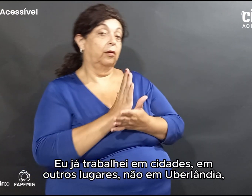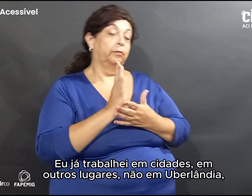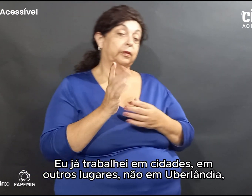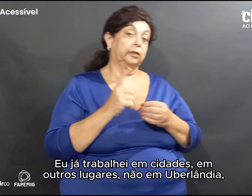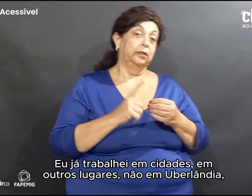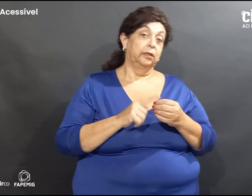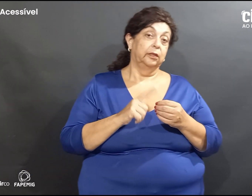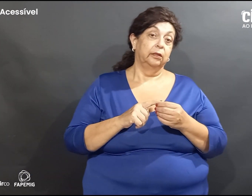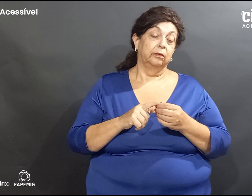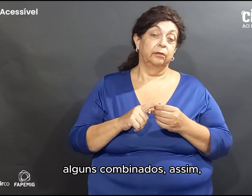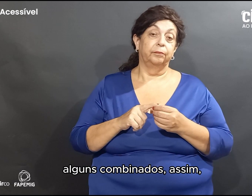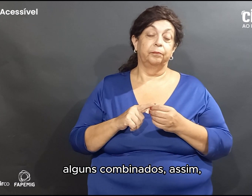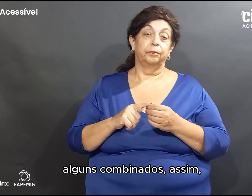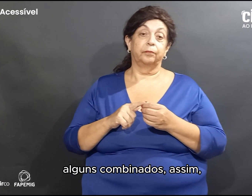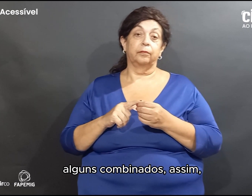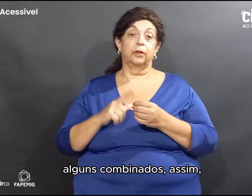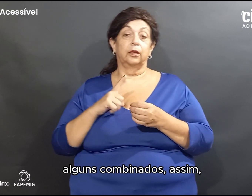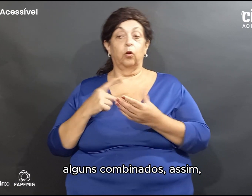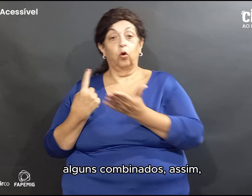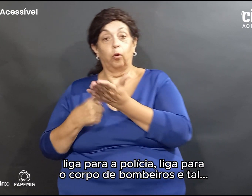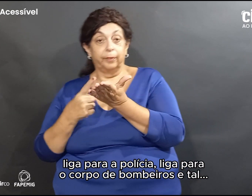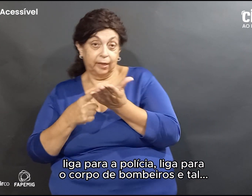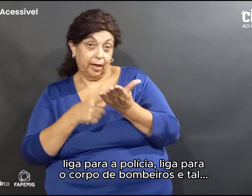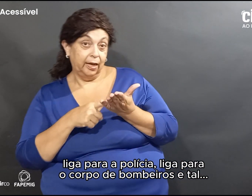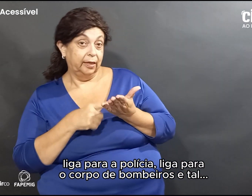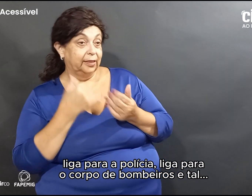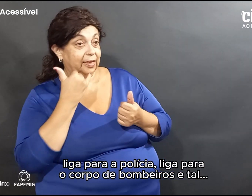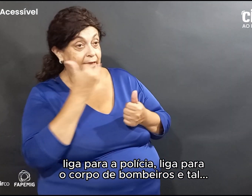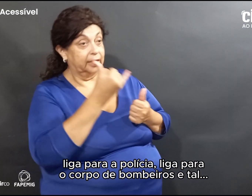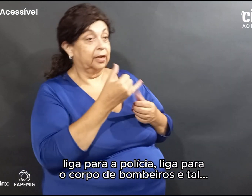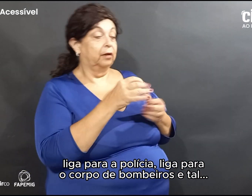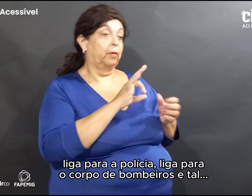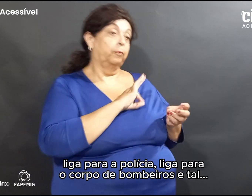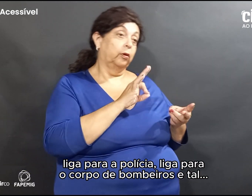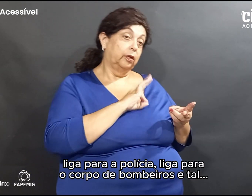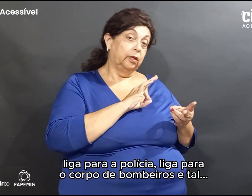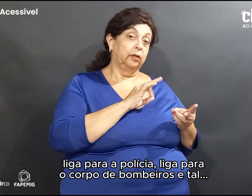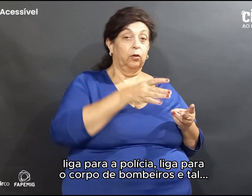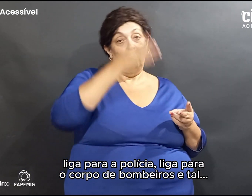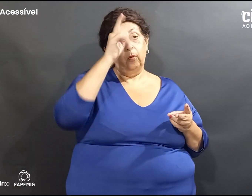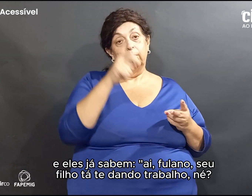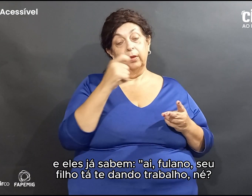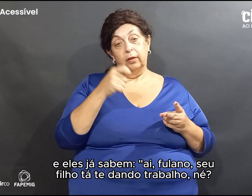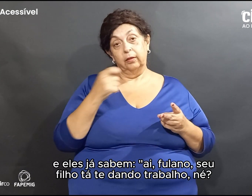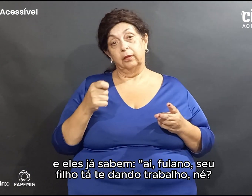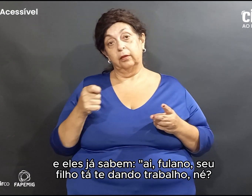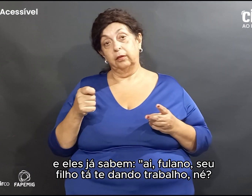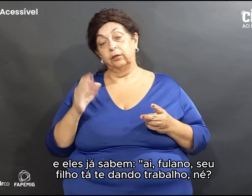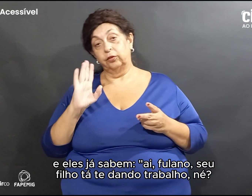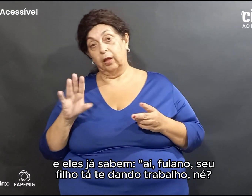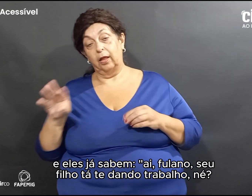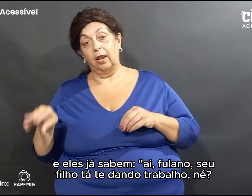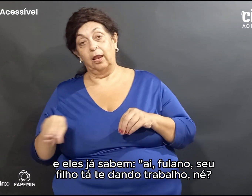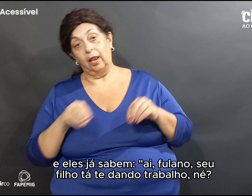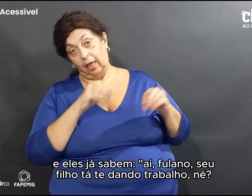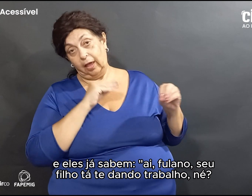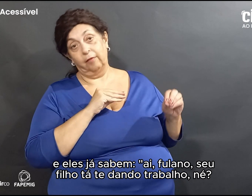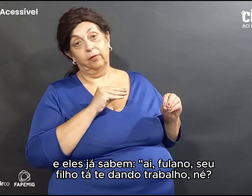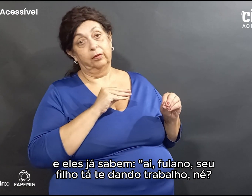Uberlândia. Alguns combinados, assim, liga para a polícia, liga para o corpo de bombeiro, tal, e eles já sabem, fulano, seu filho tá te dando